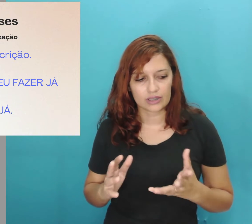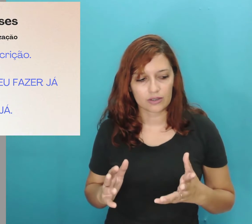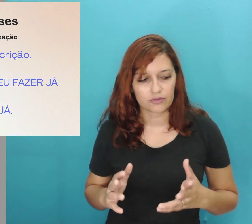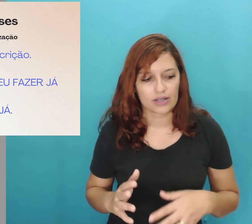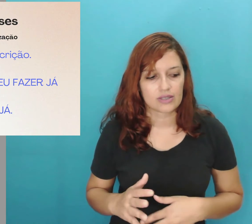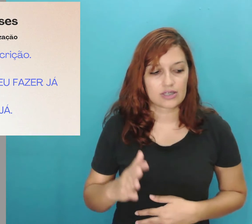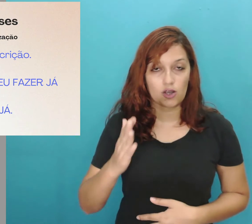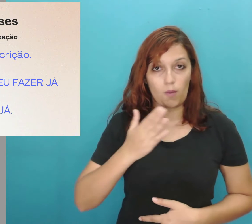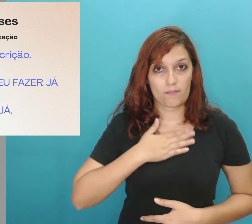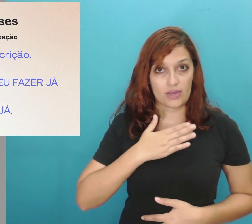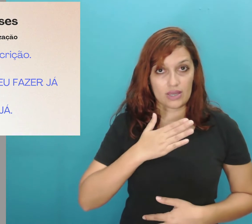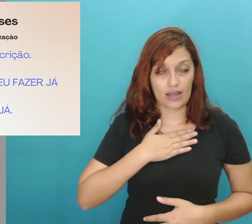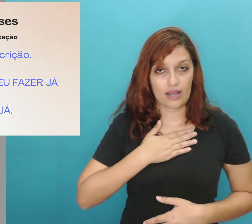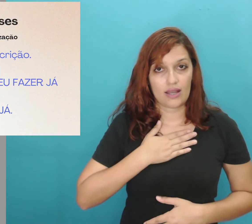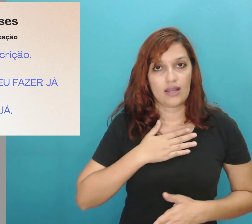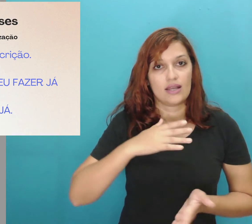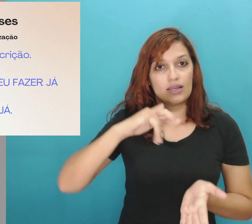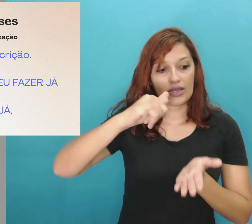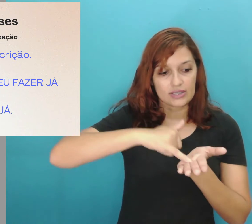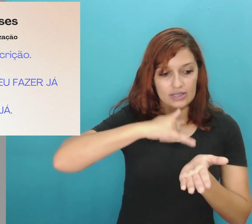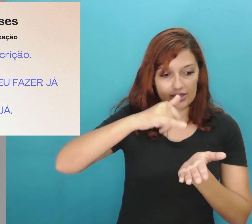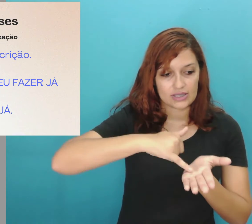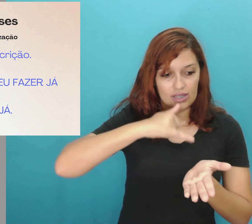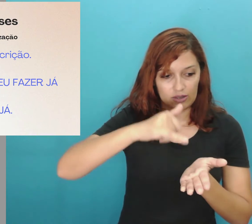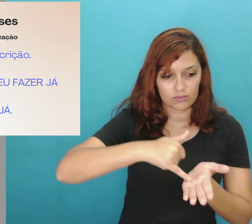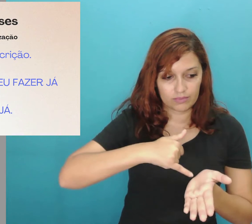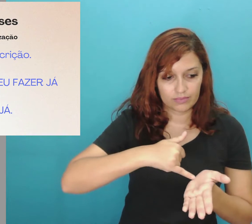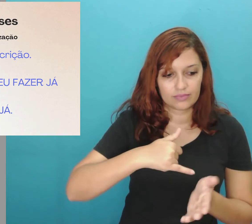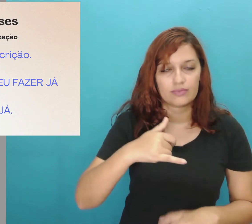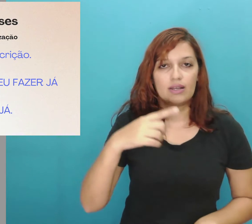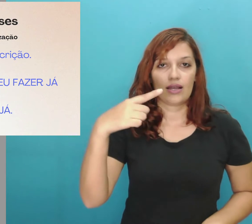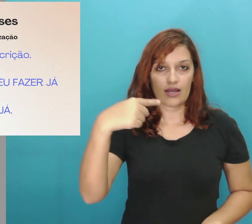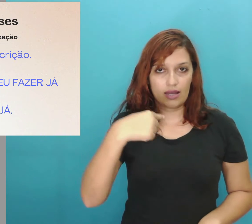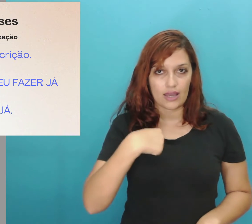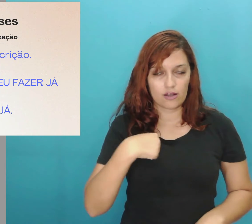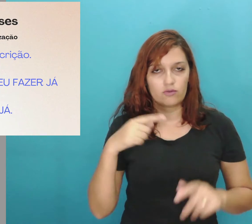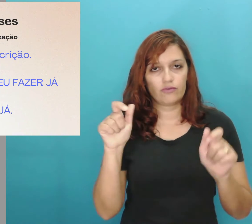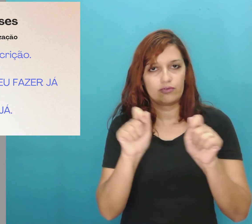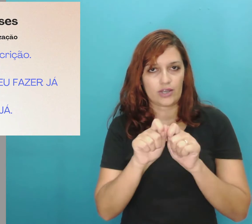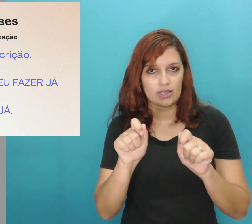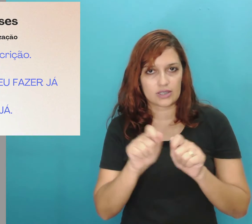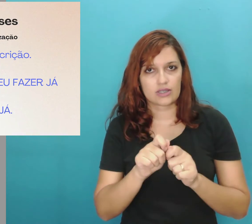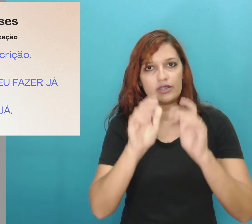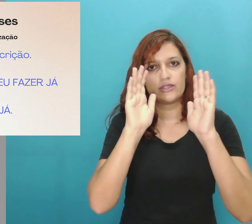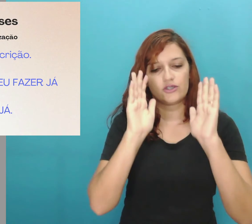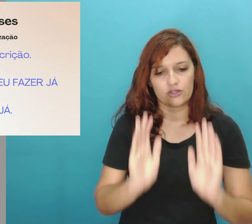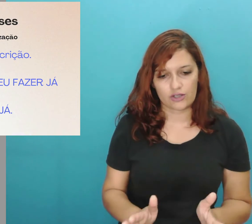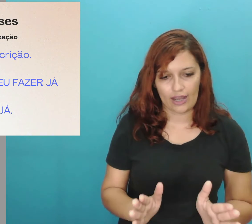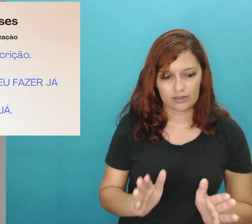eu faço assim, minha inscrição, eu fiz já.